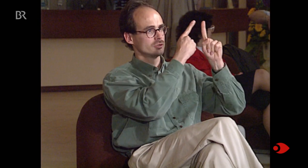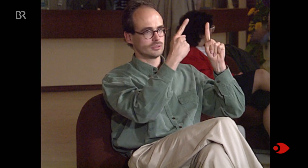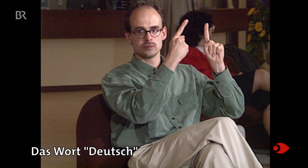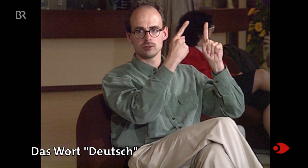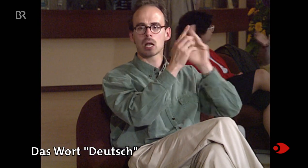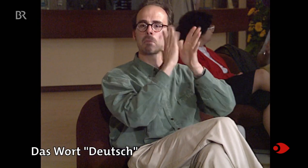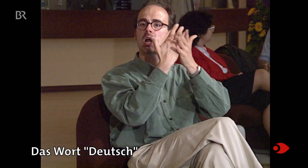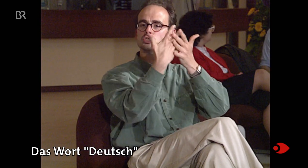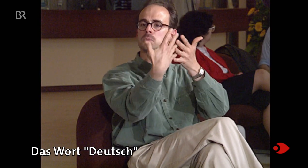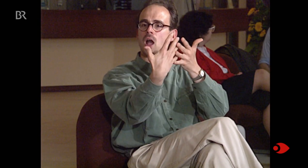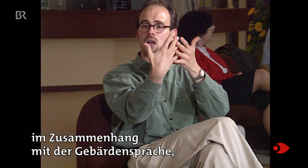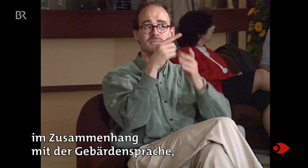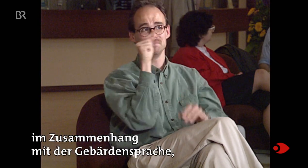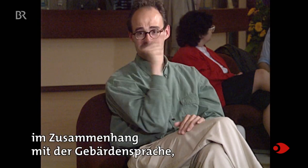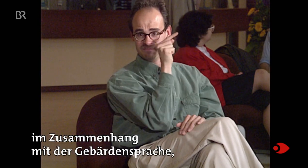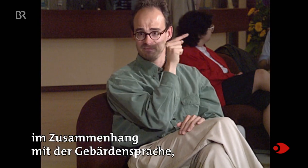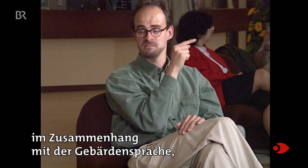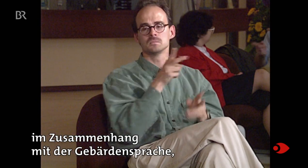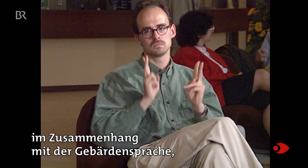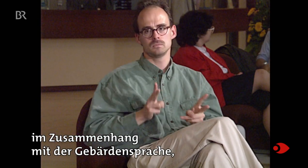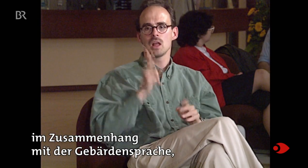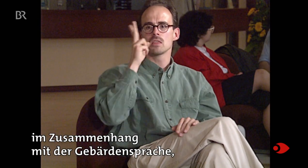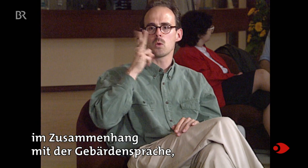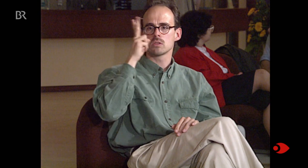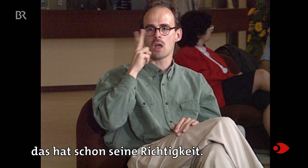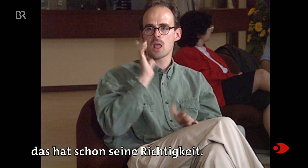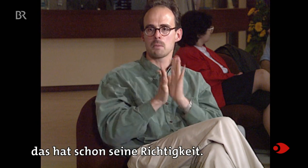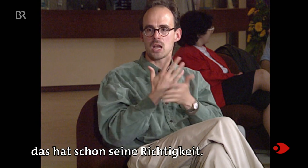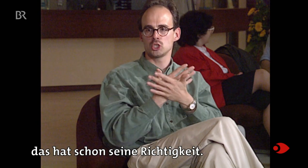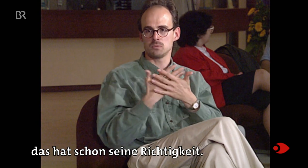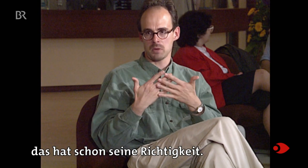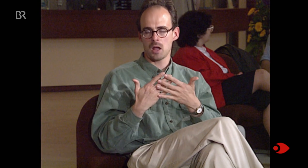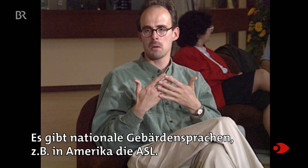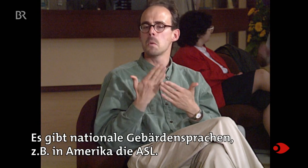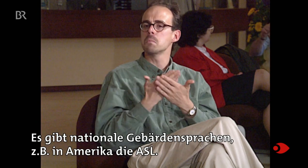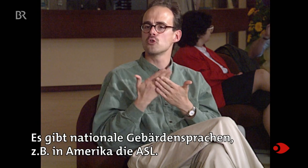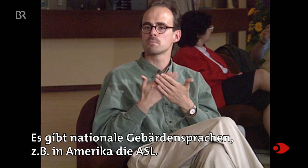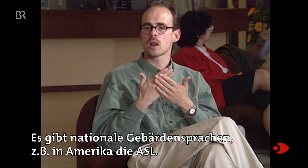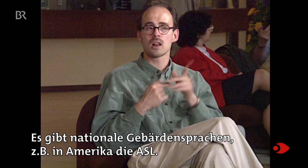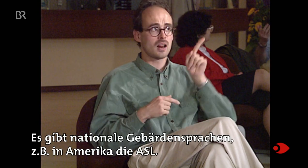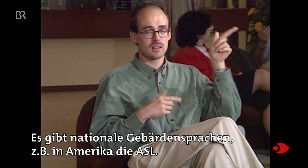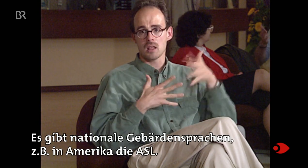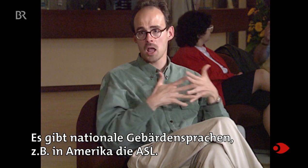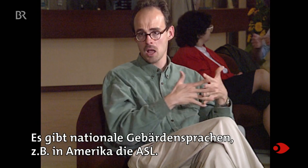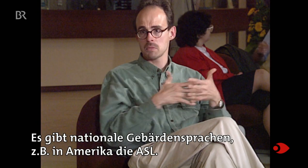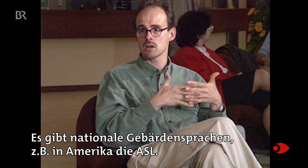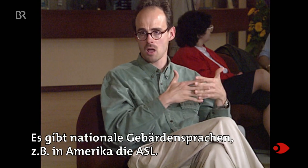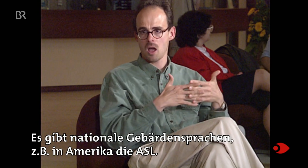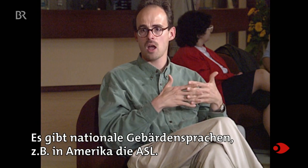Das Wort Deutsch im Zusammenhang mit der Gebärdensprache, das hat schon seine Richtigkeit. Es gibt nationale Gebärdensprachen, zum Beispiel in